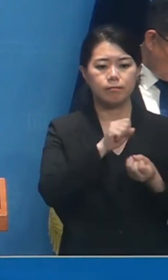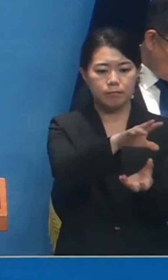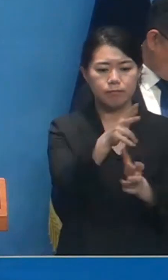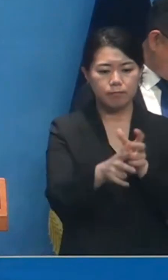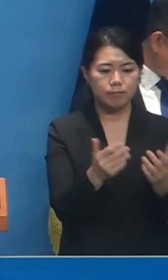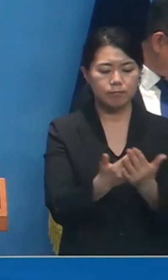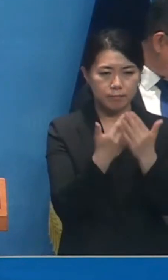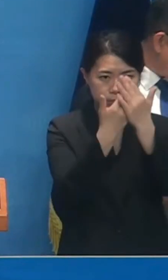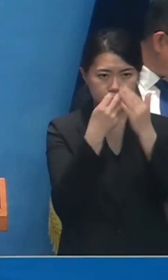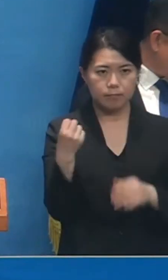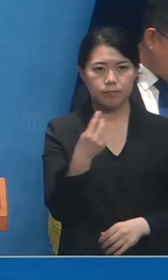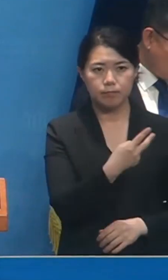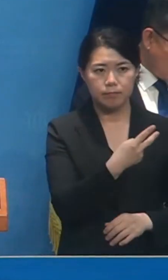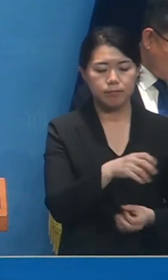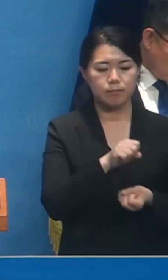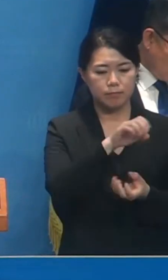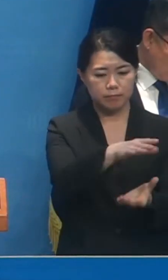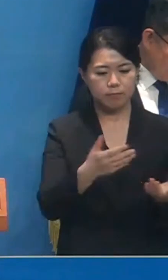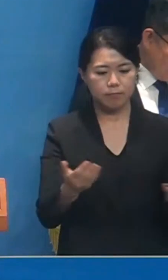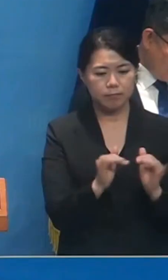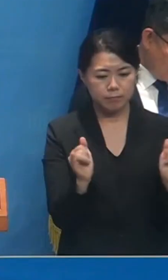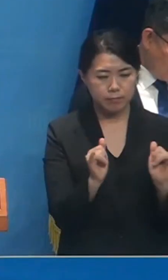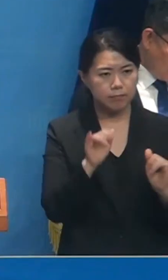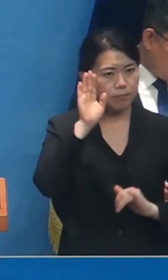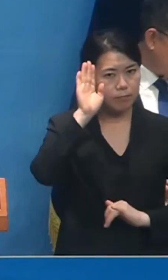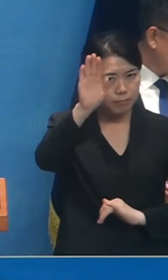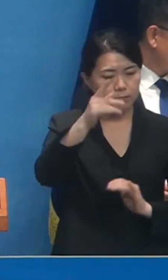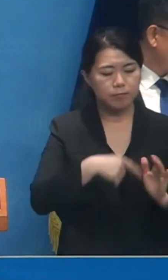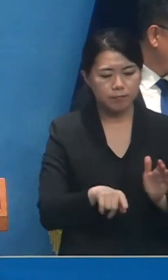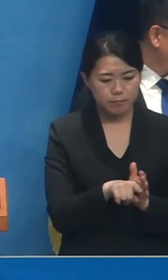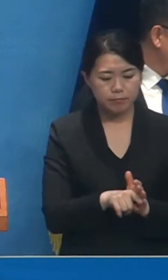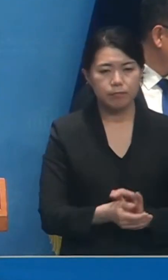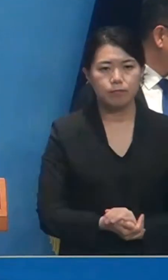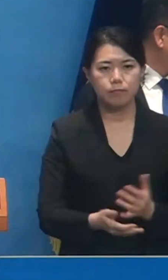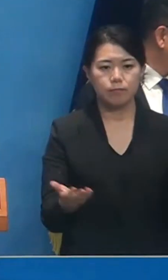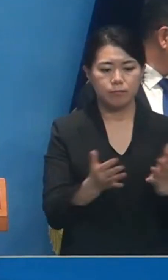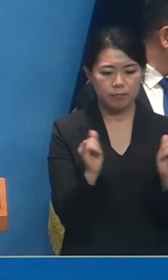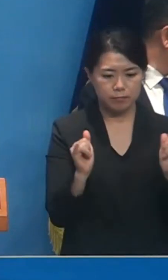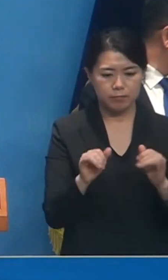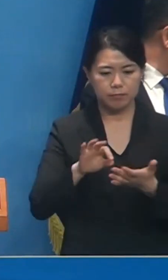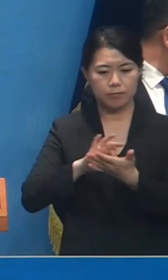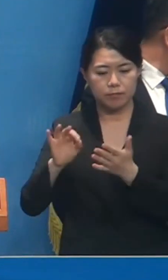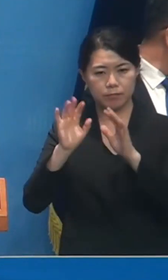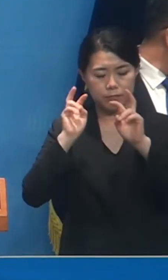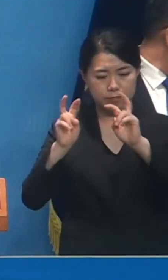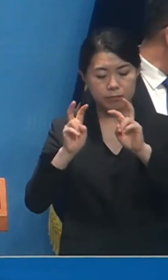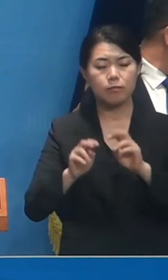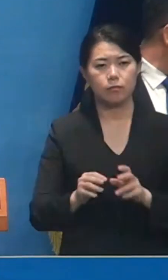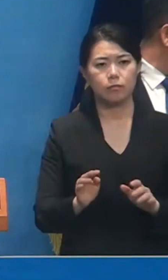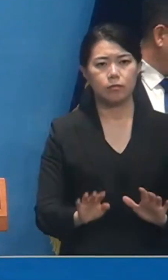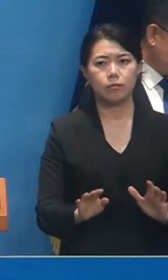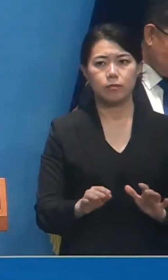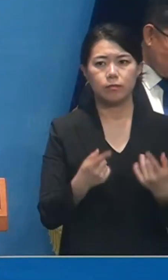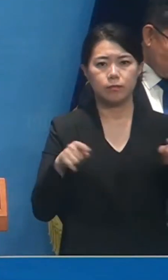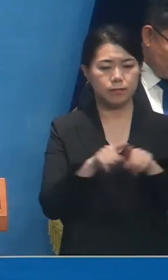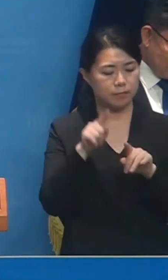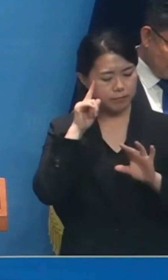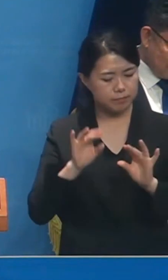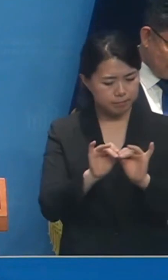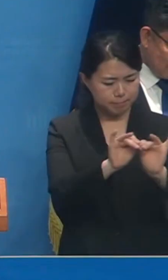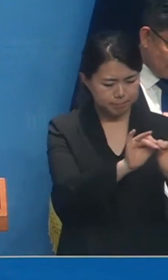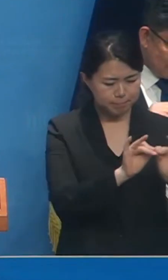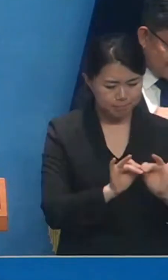산업의 발전과 택배 종사자들의 미래를 위해 노동자와 사용자가 함께 뜻을